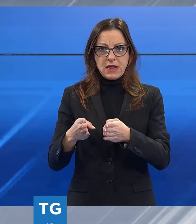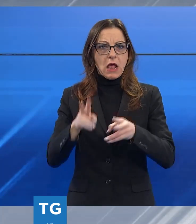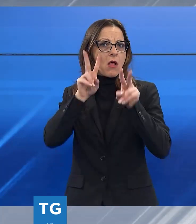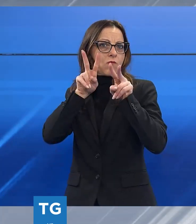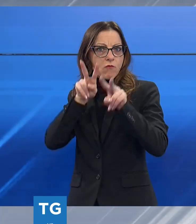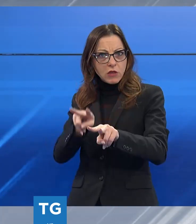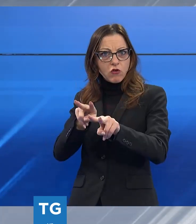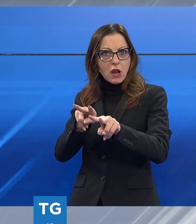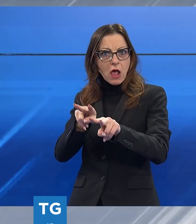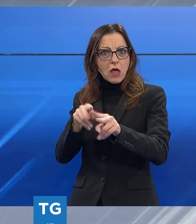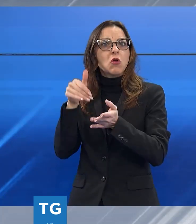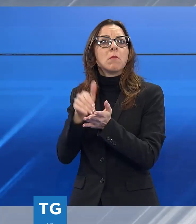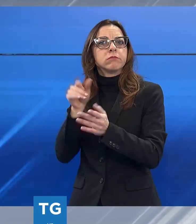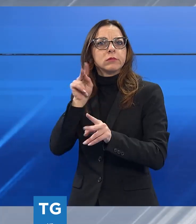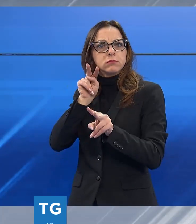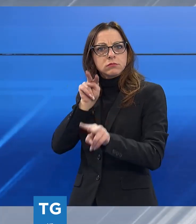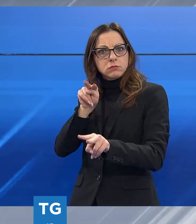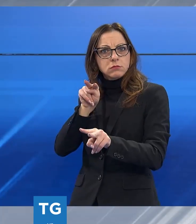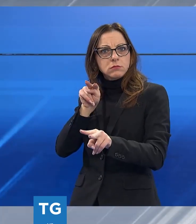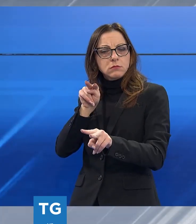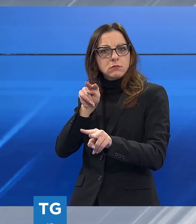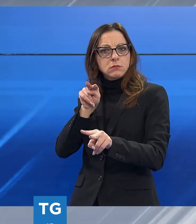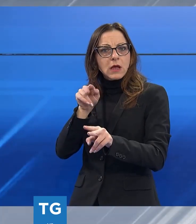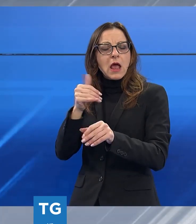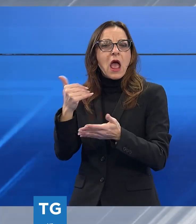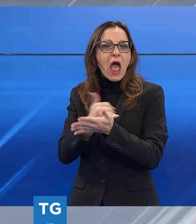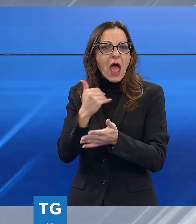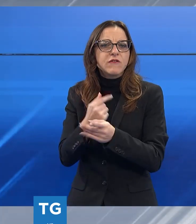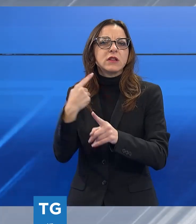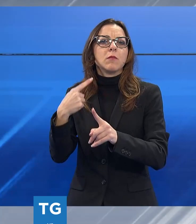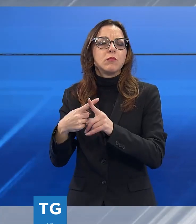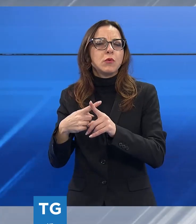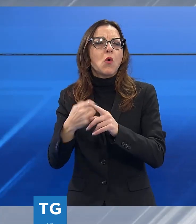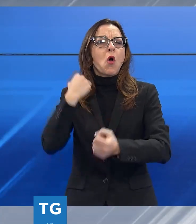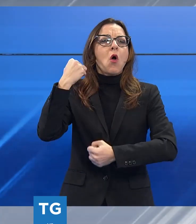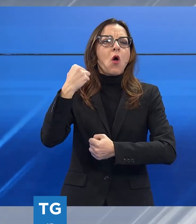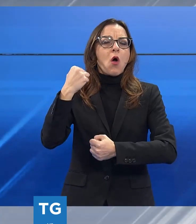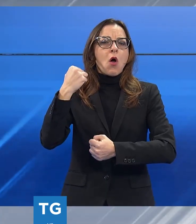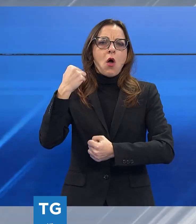vigilato in modo di prevenzione per prevenire e reprimere tutte le condotte